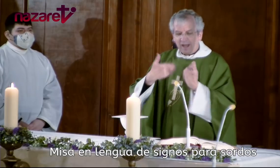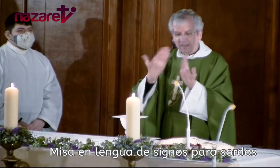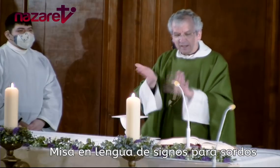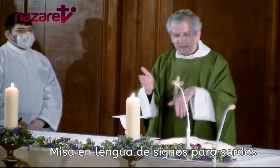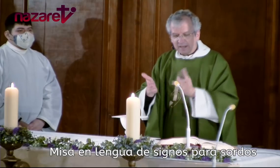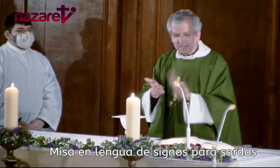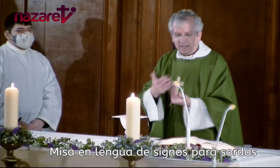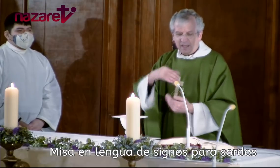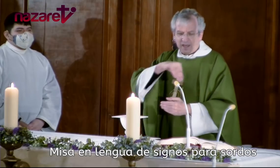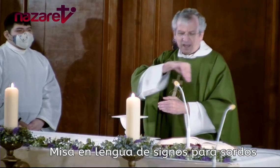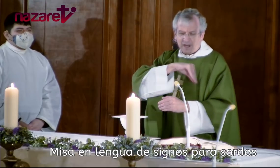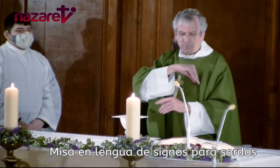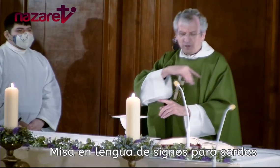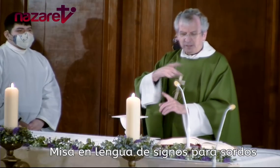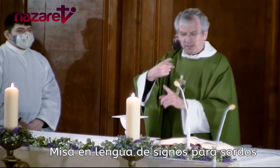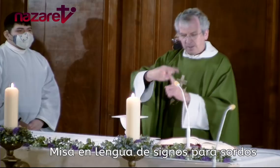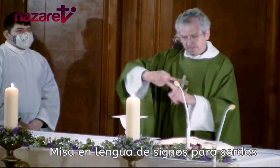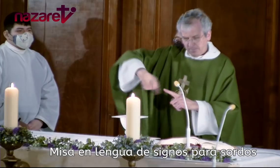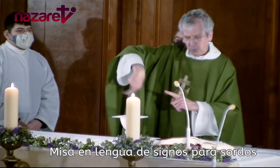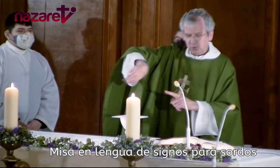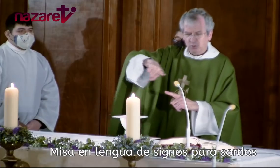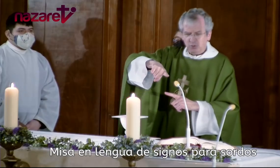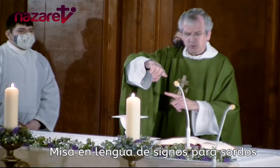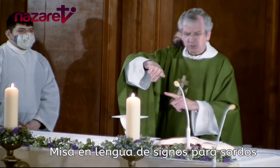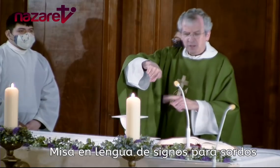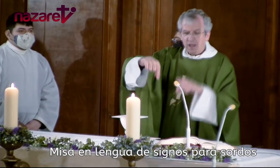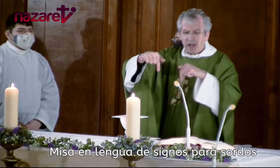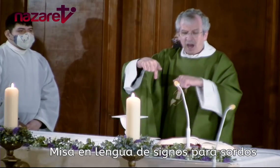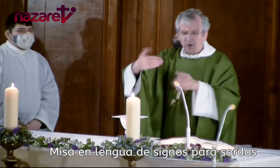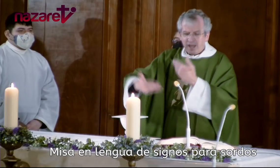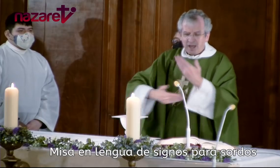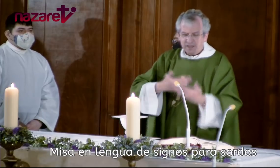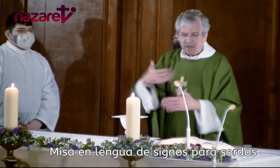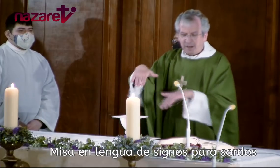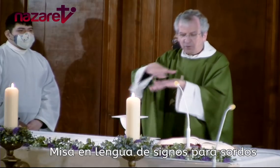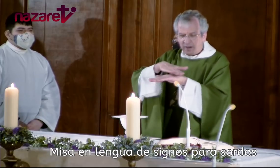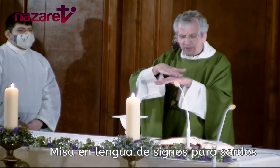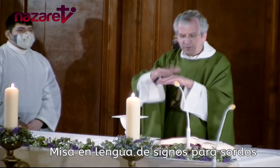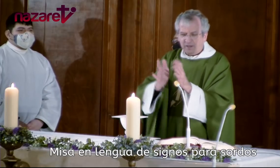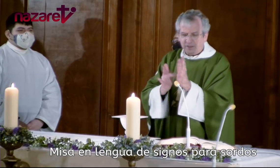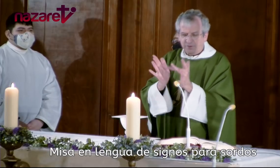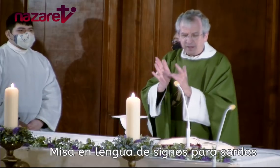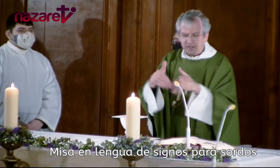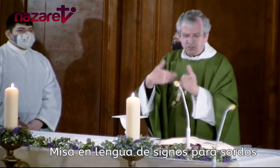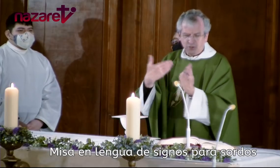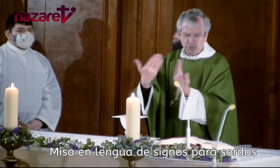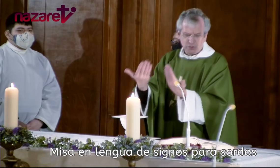quien entregaste a la muerte por nosotros. Ahora, celebrando la reconciliación que Cristo nos